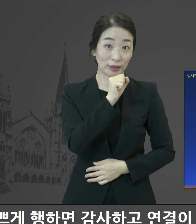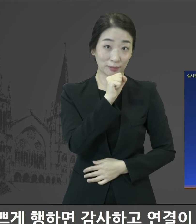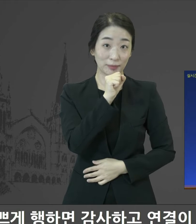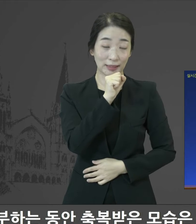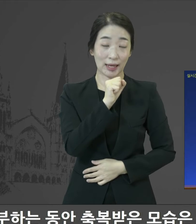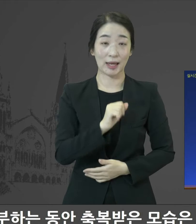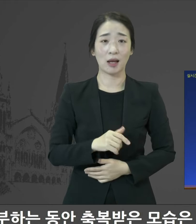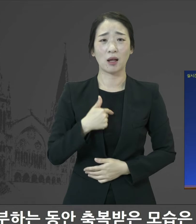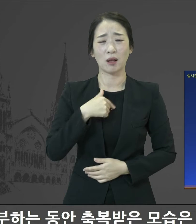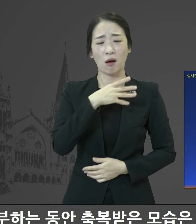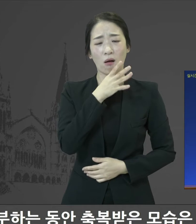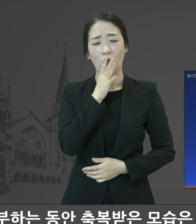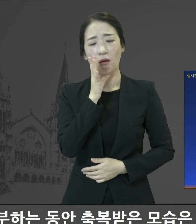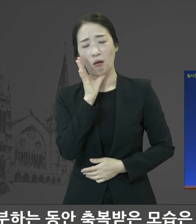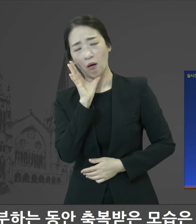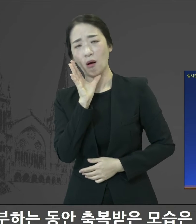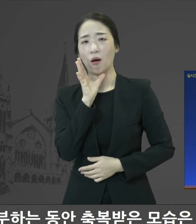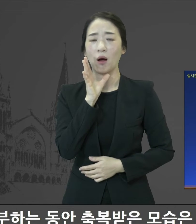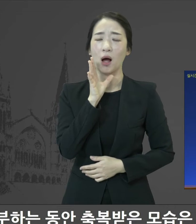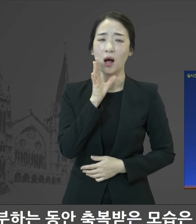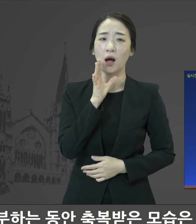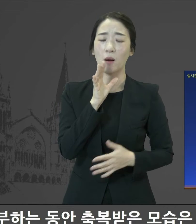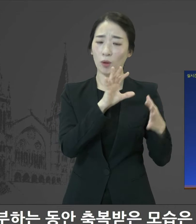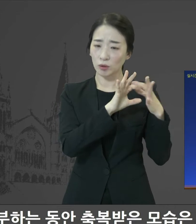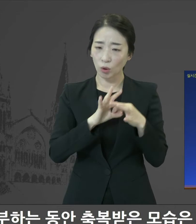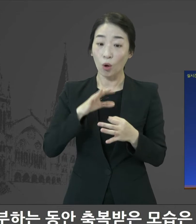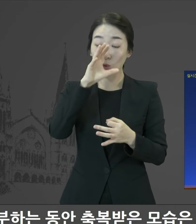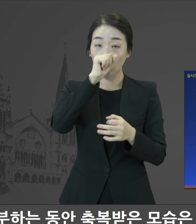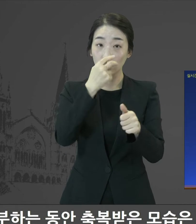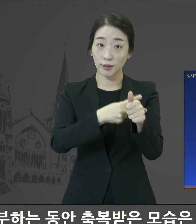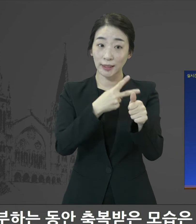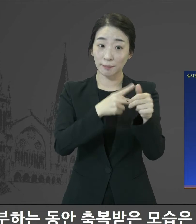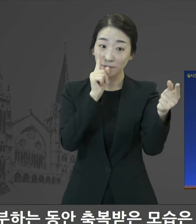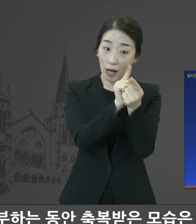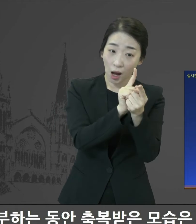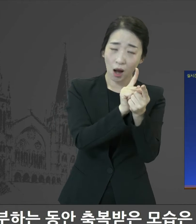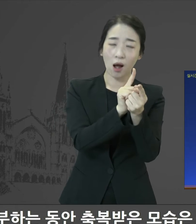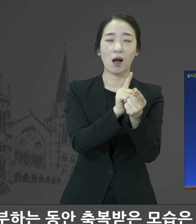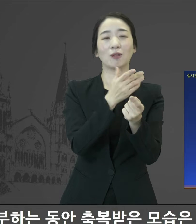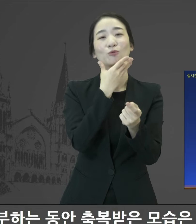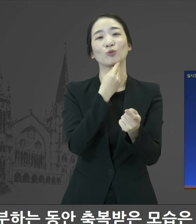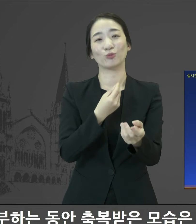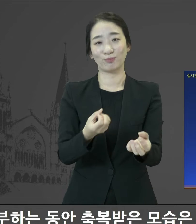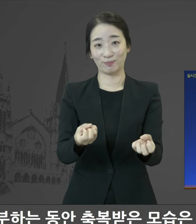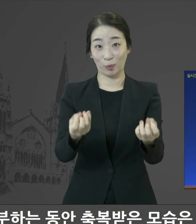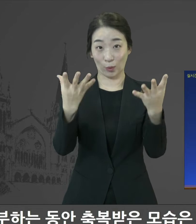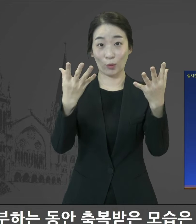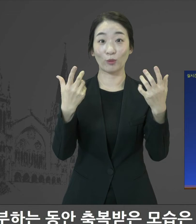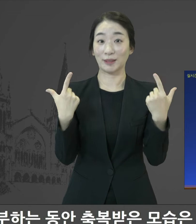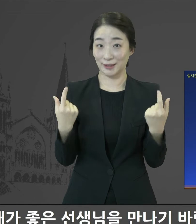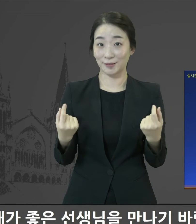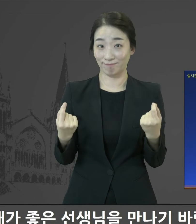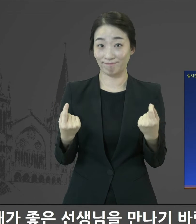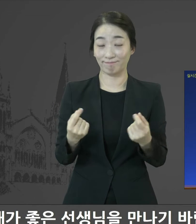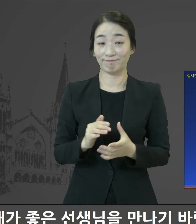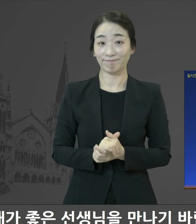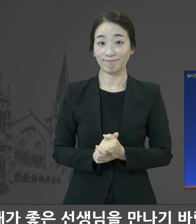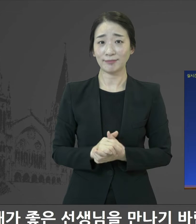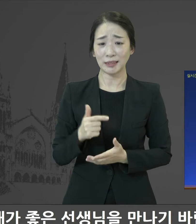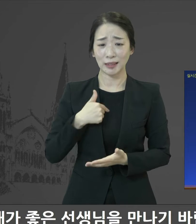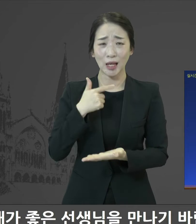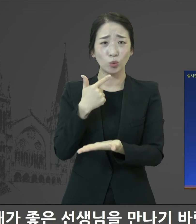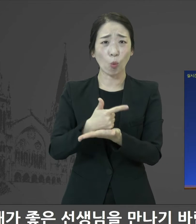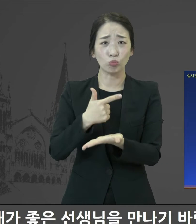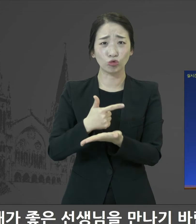좋은 선생님을 만난다는 것은 축복입니다. 제가 그 학위 논문을 지도받았던